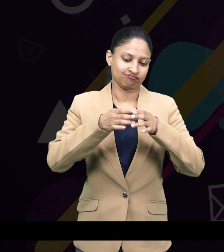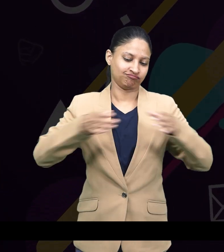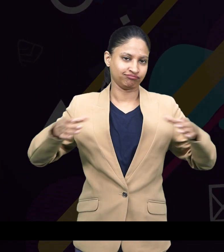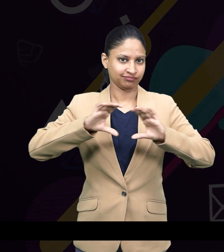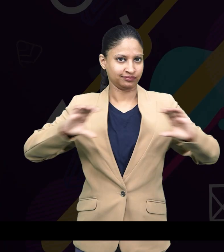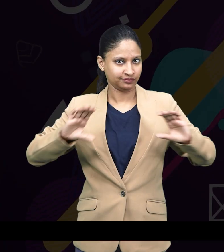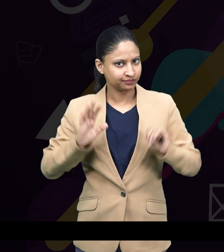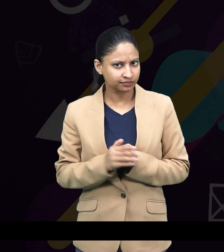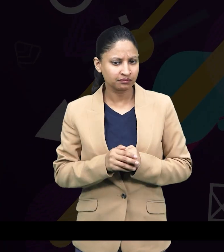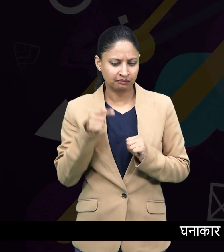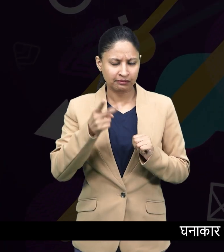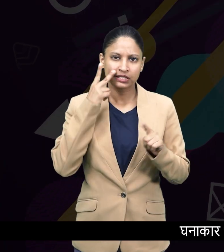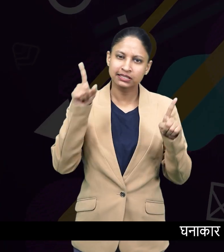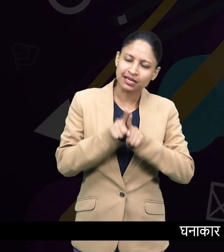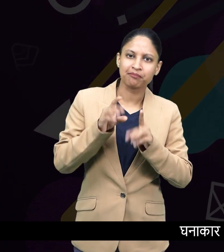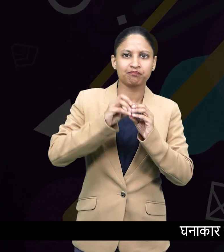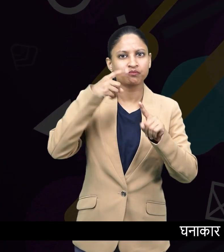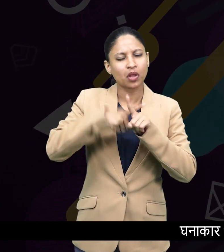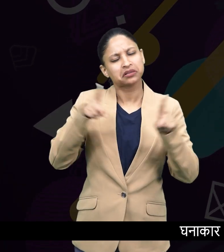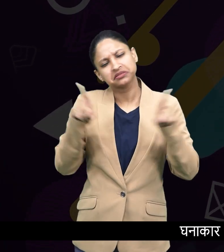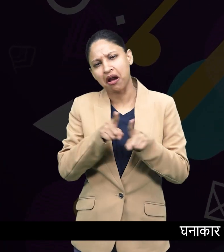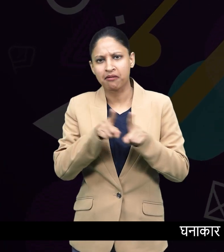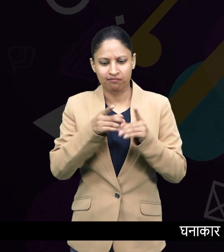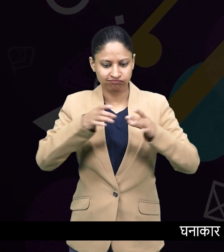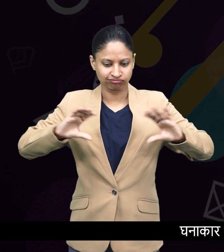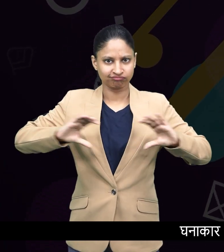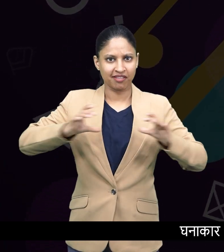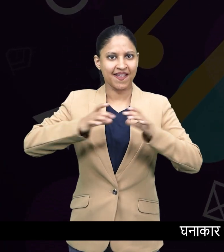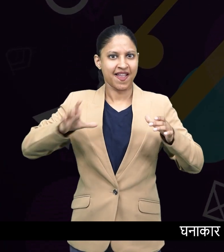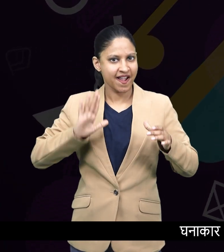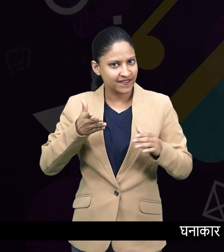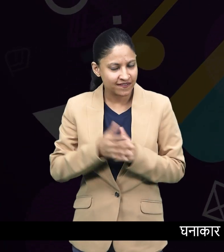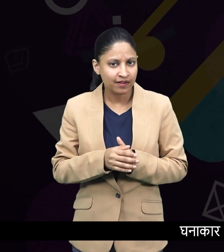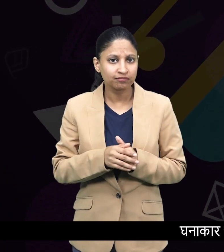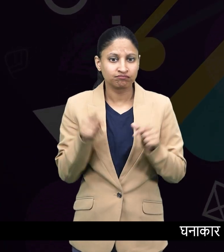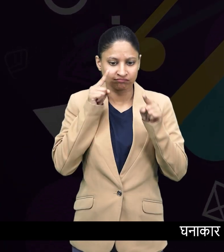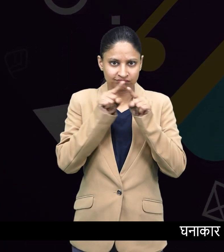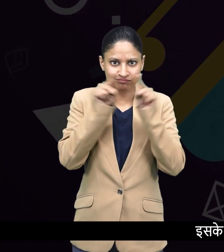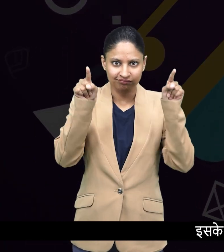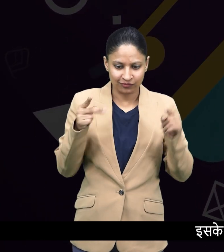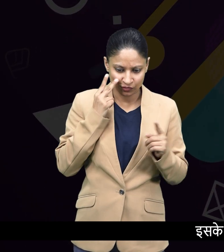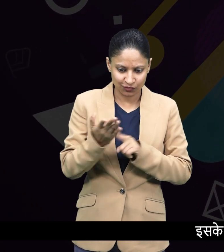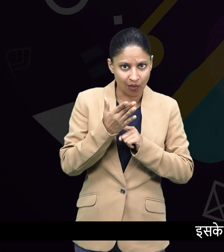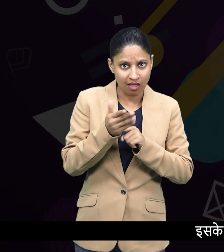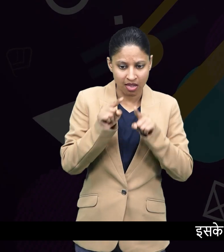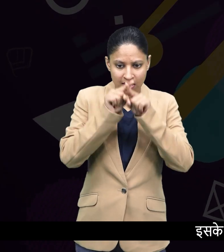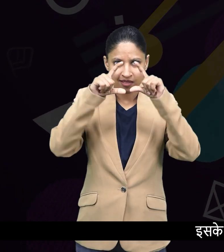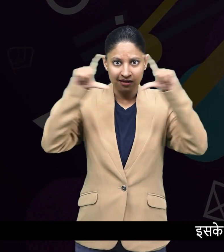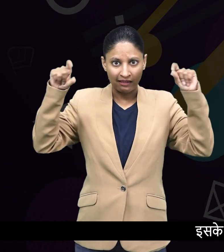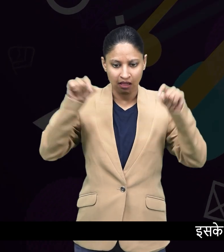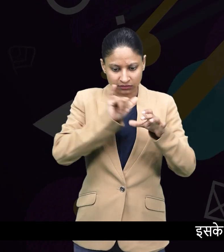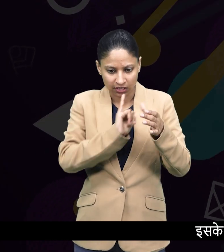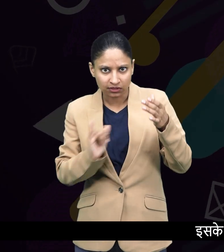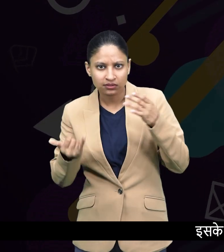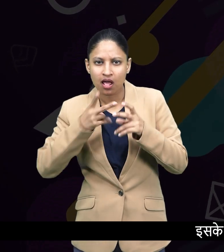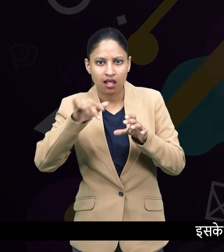दो घनाकार। घनाकार भी एक बॉक्स जैसी आकृति है। इसके फलक आयताकार होते हैं।